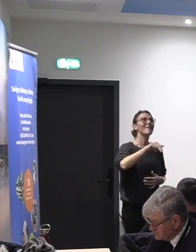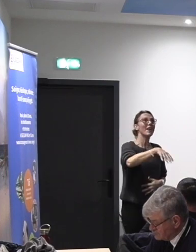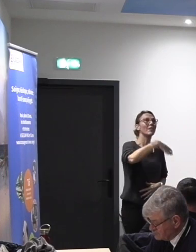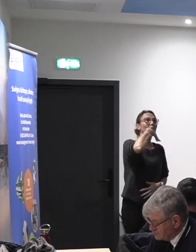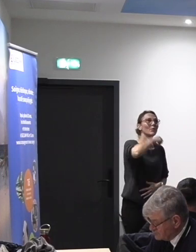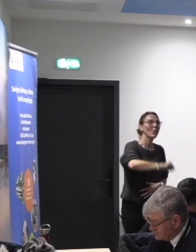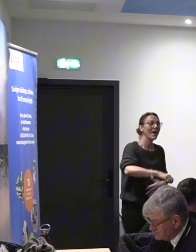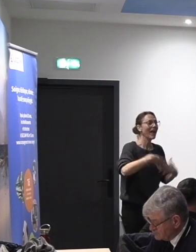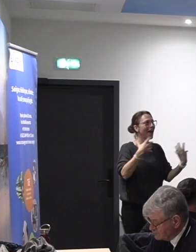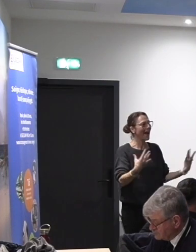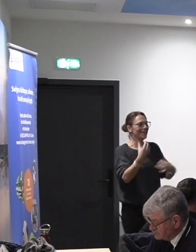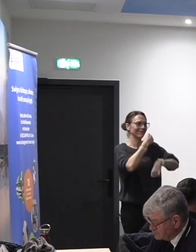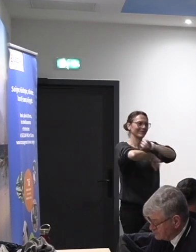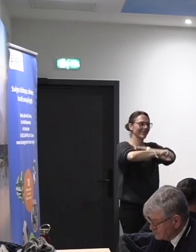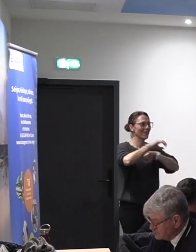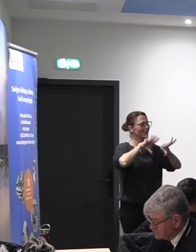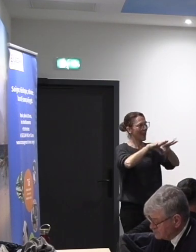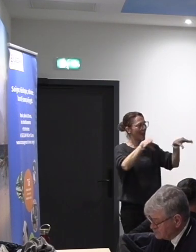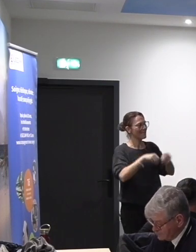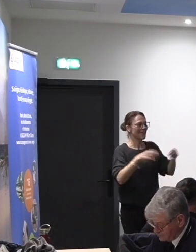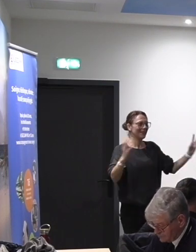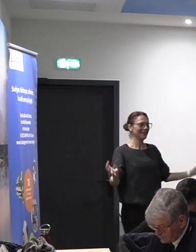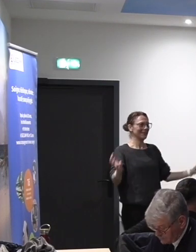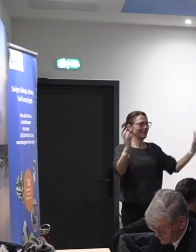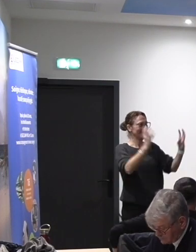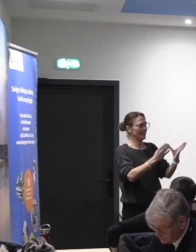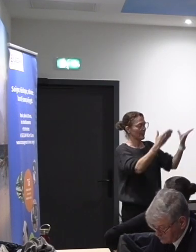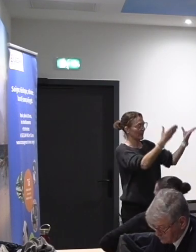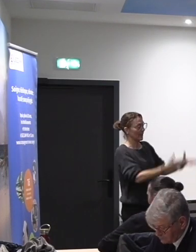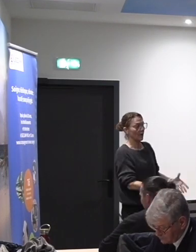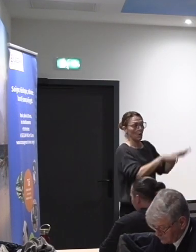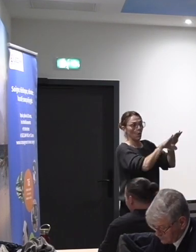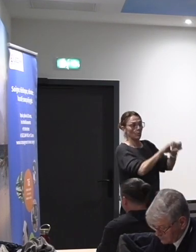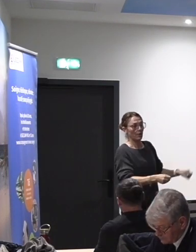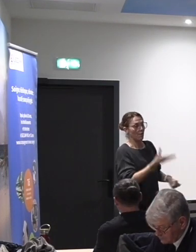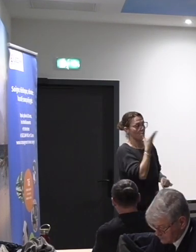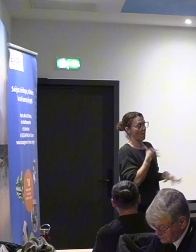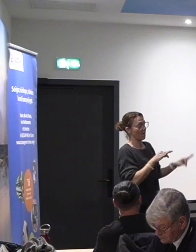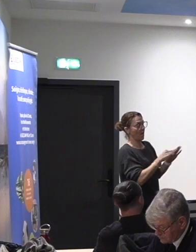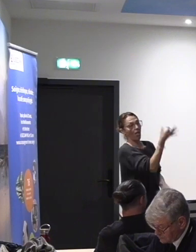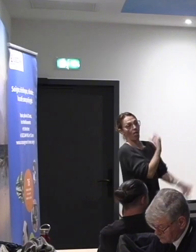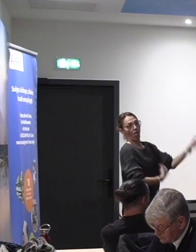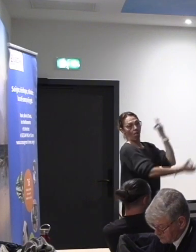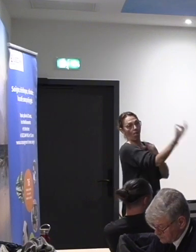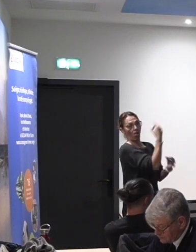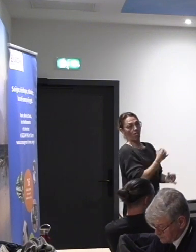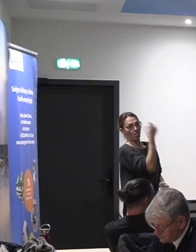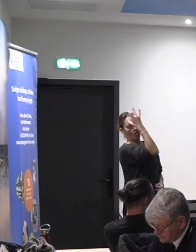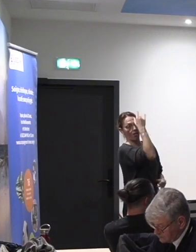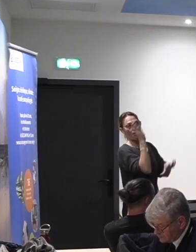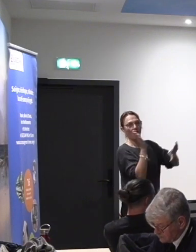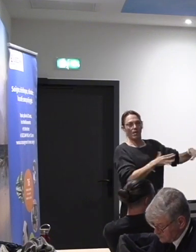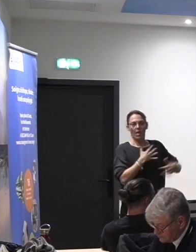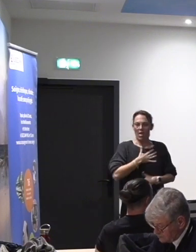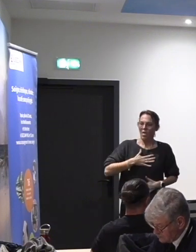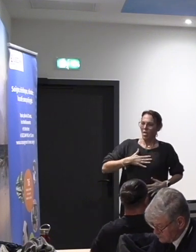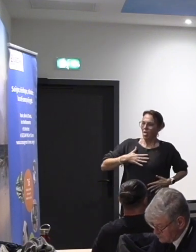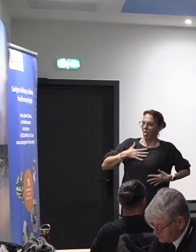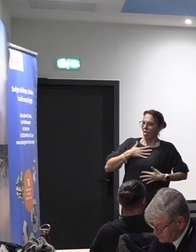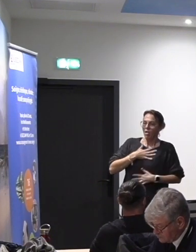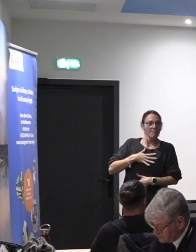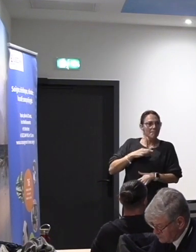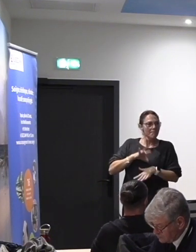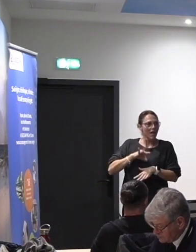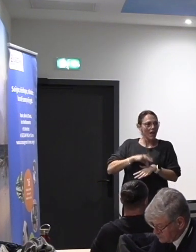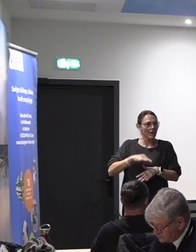et qu'on va faire le repas dans la famille avec ce cousin et ce beau-frère complètement débile qui va raconter que des âneries, rien que d'y penser, ça me rend malade. Quand